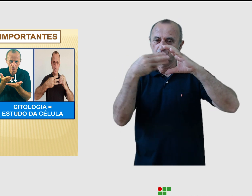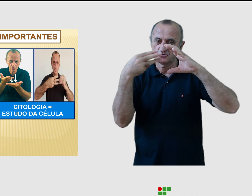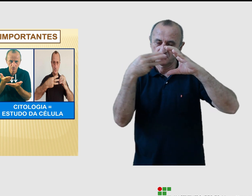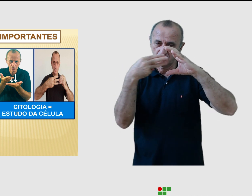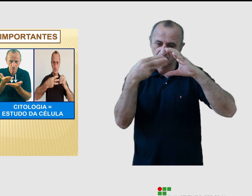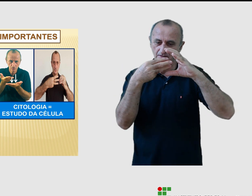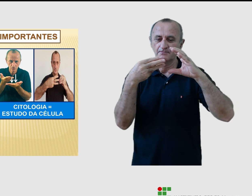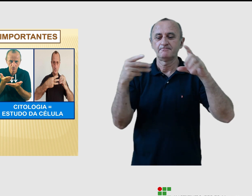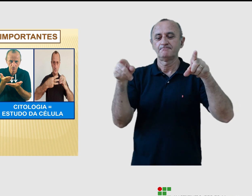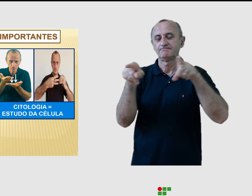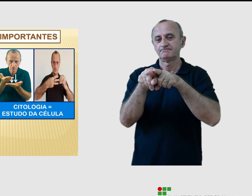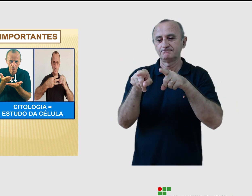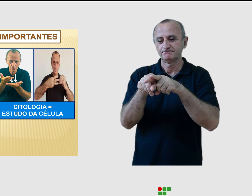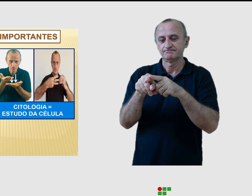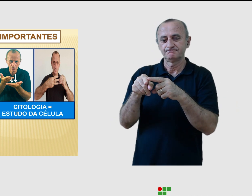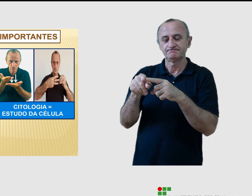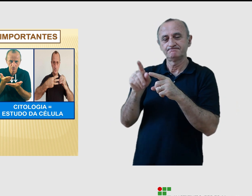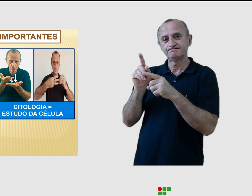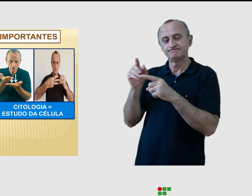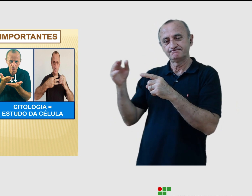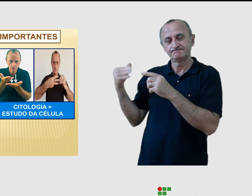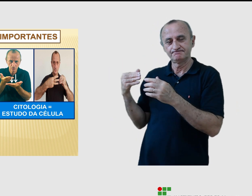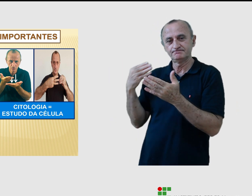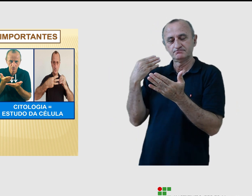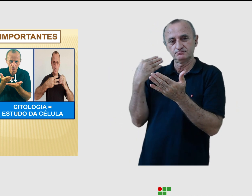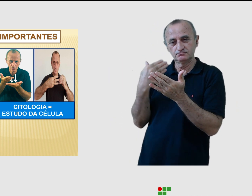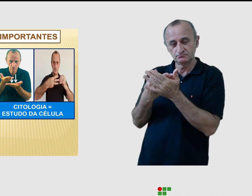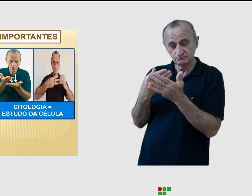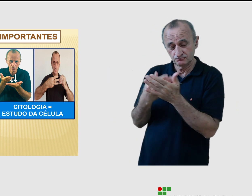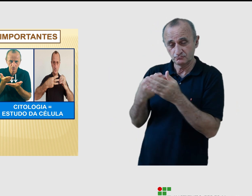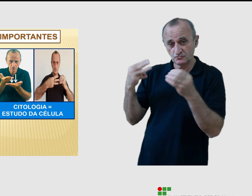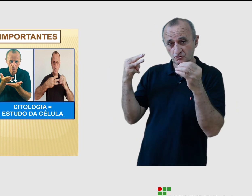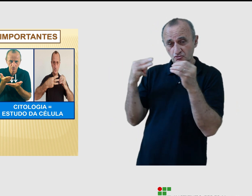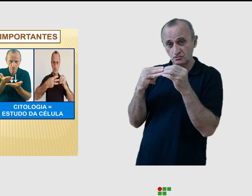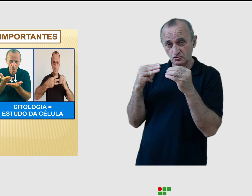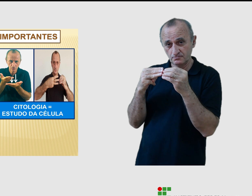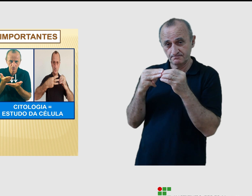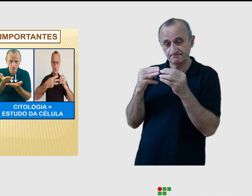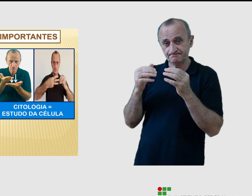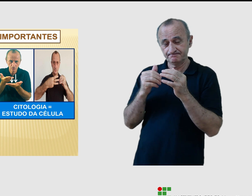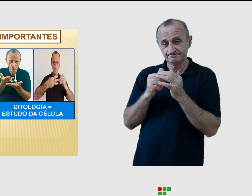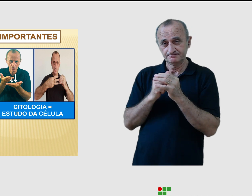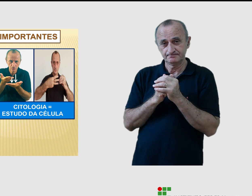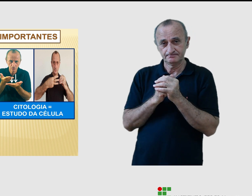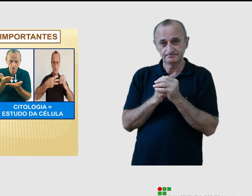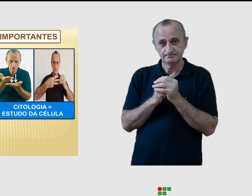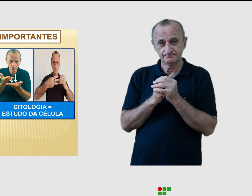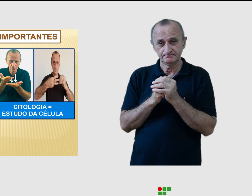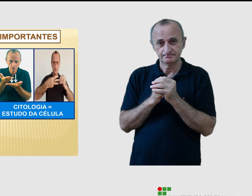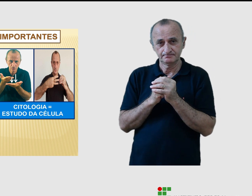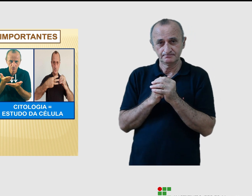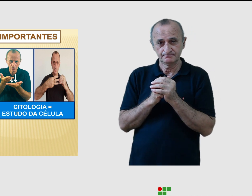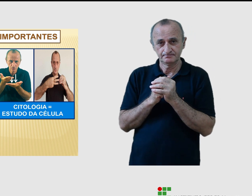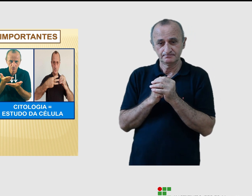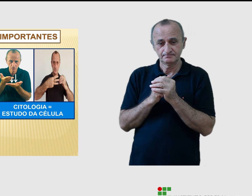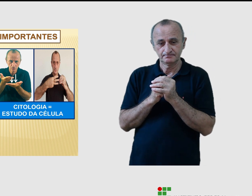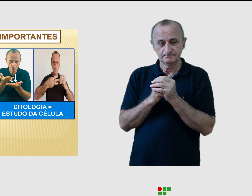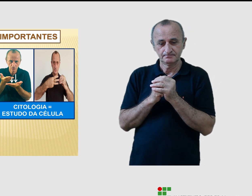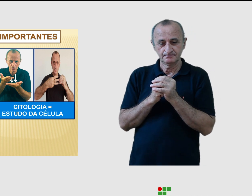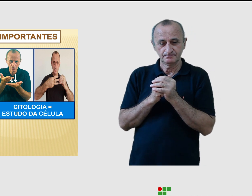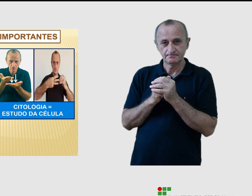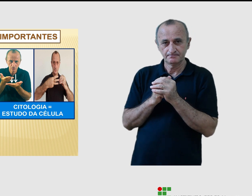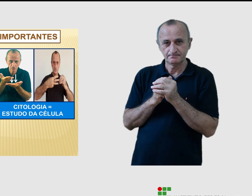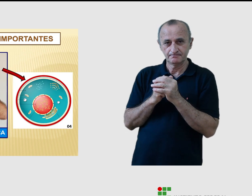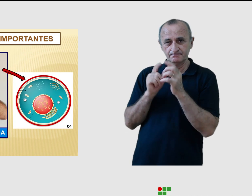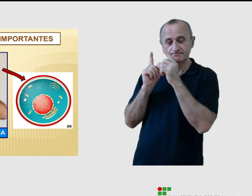célula, ou esse sinal de célula também é usado, e ao lado, citologia, o estudo da célula.